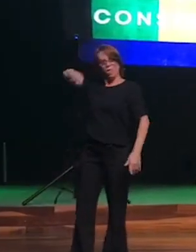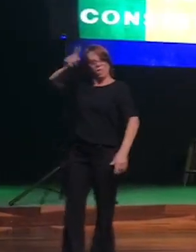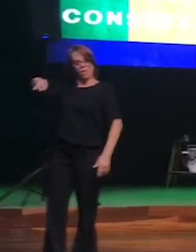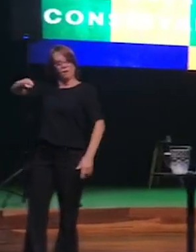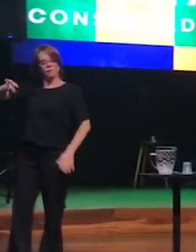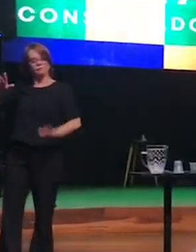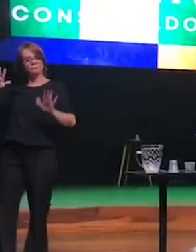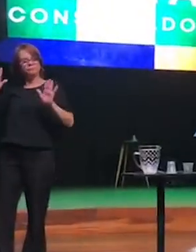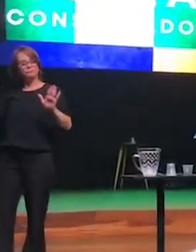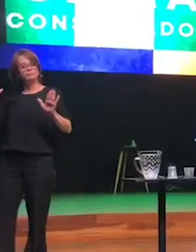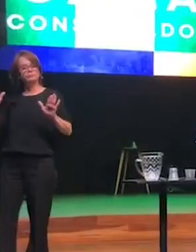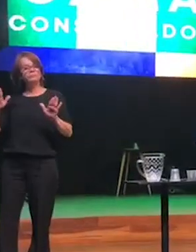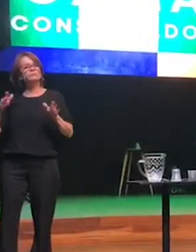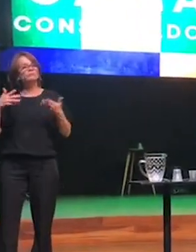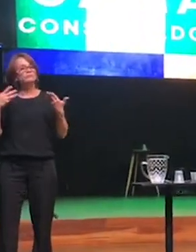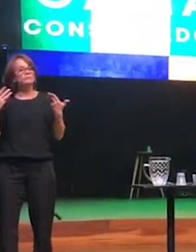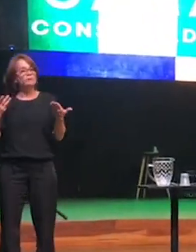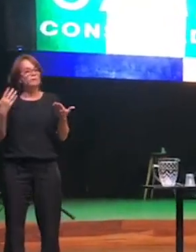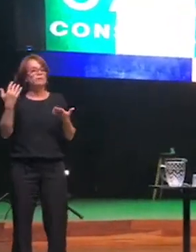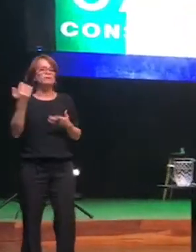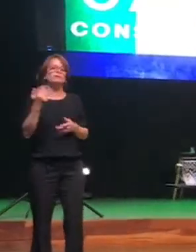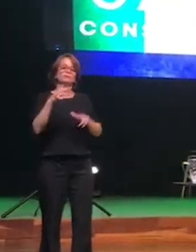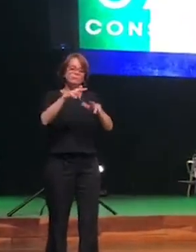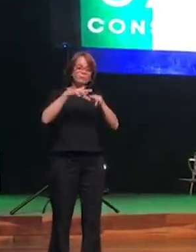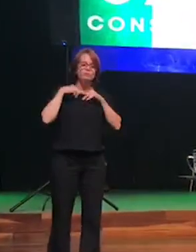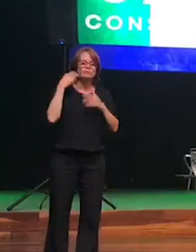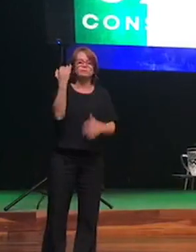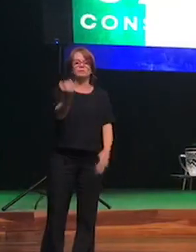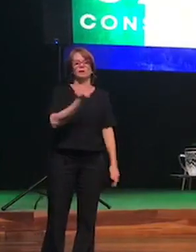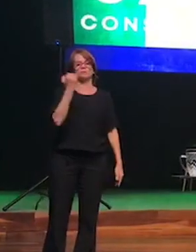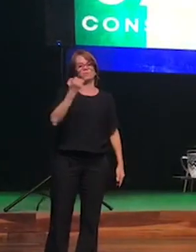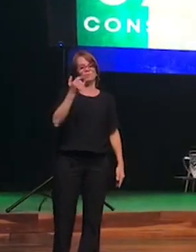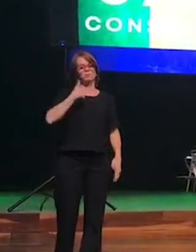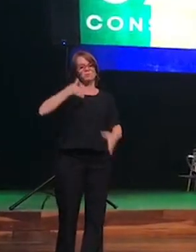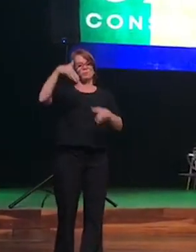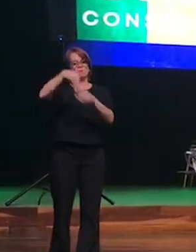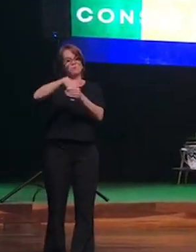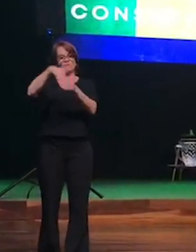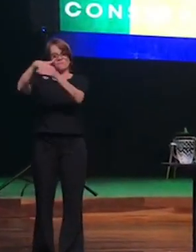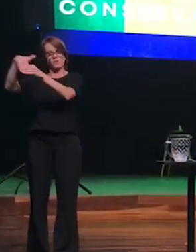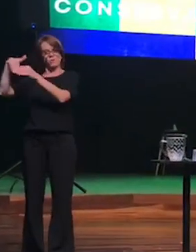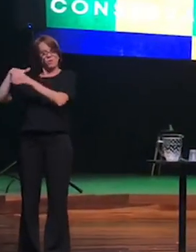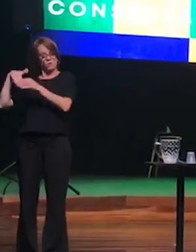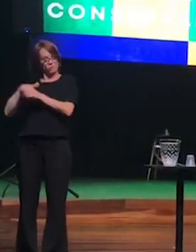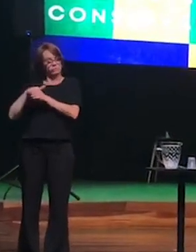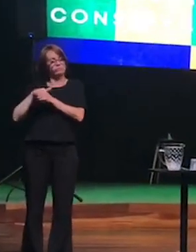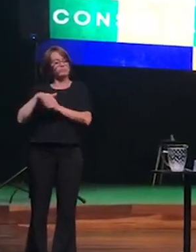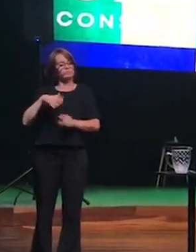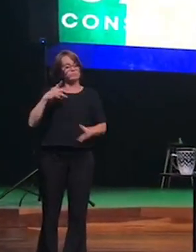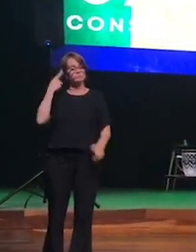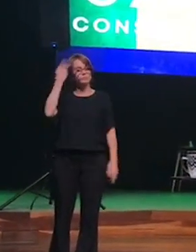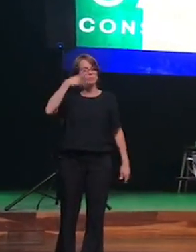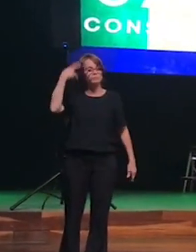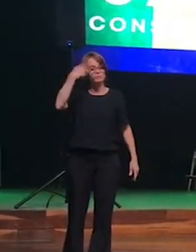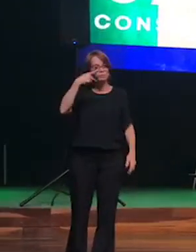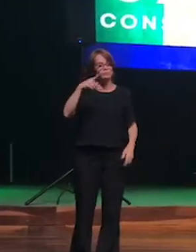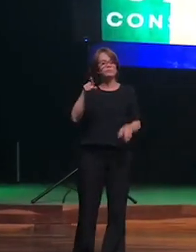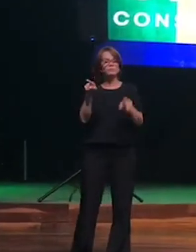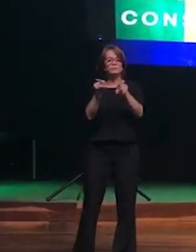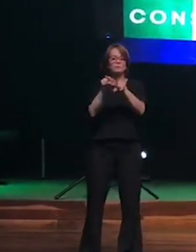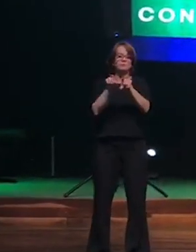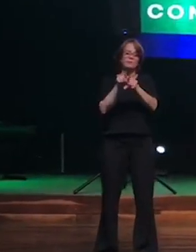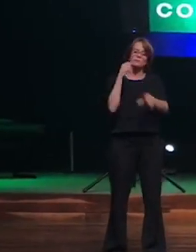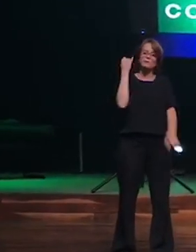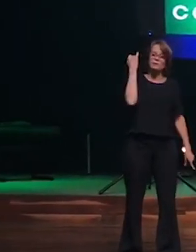Olha o quão importante é eleger os representantes que nós elegemos, os nossos parlamentares, e olha o quão importante